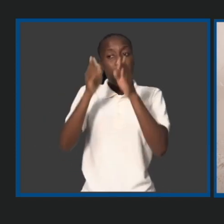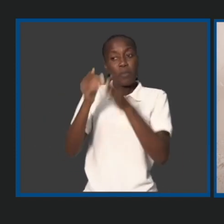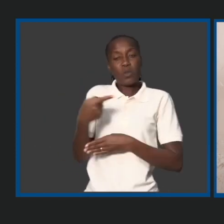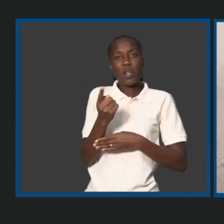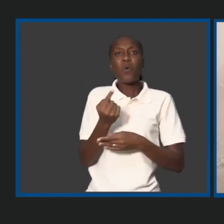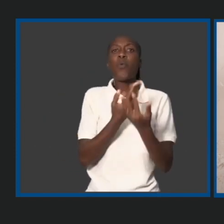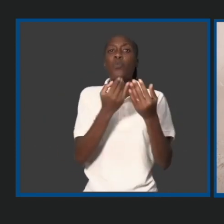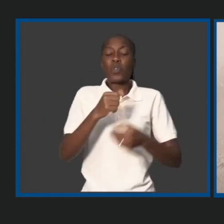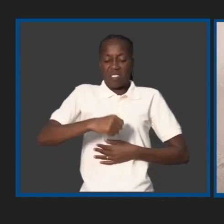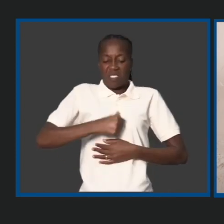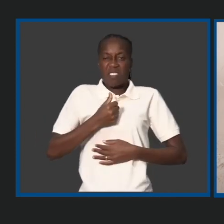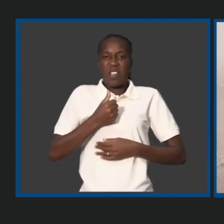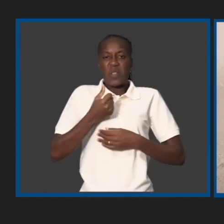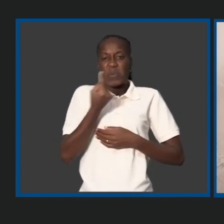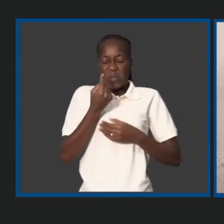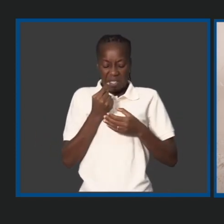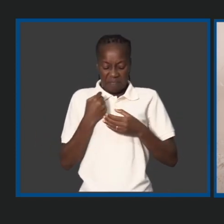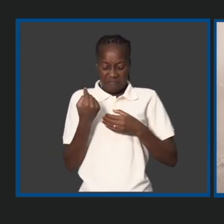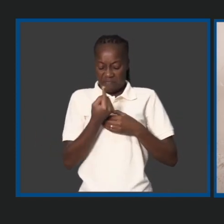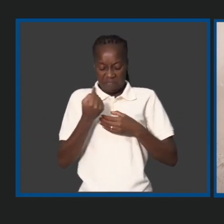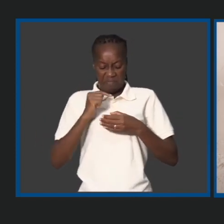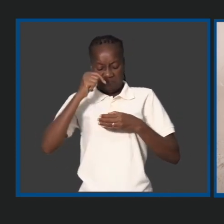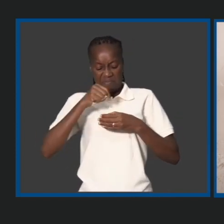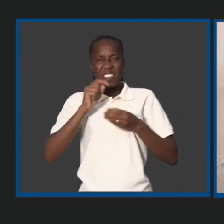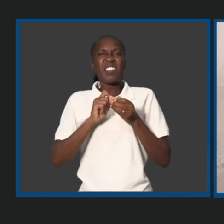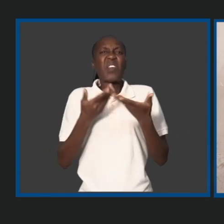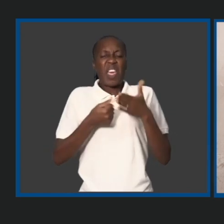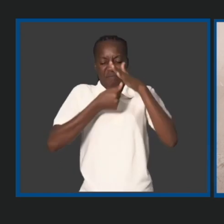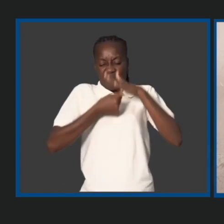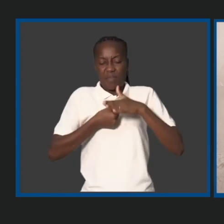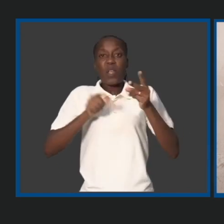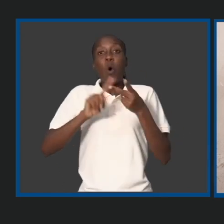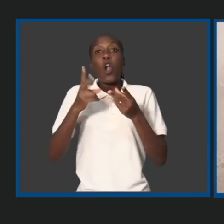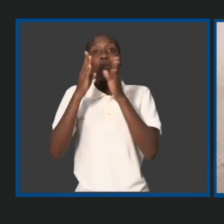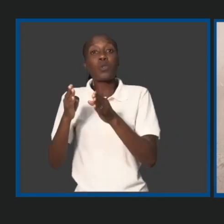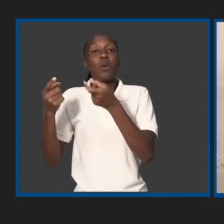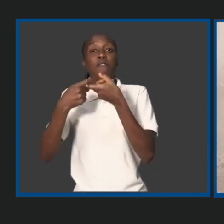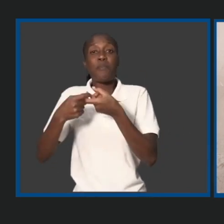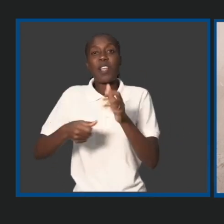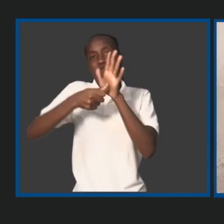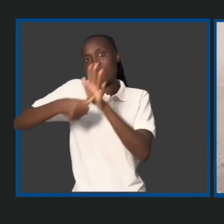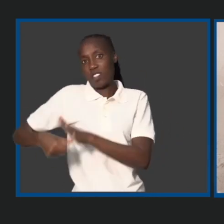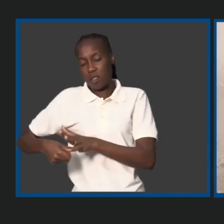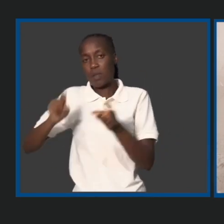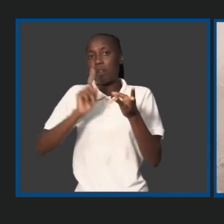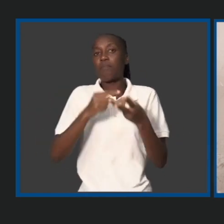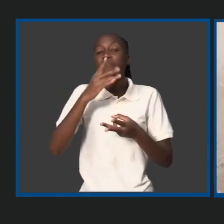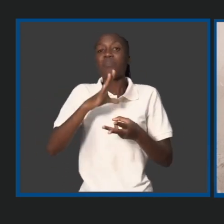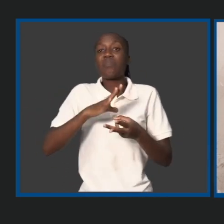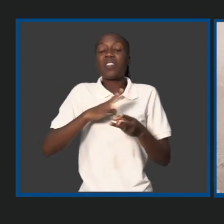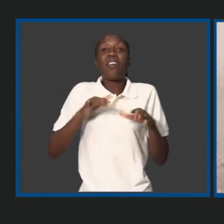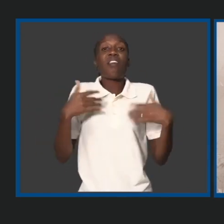Muitas discriminam-se, outras são discriminadas pela família e acabam ficando